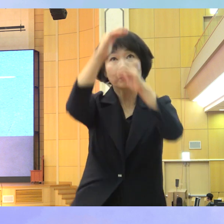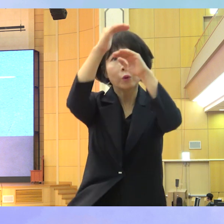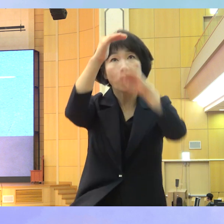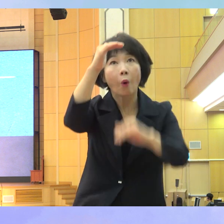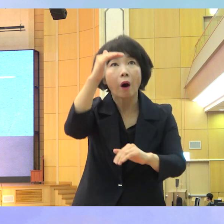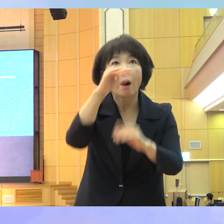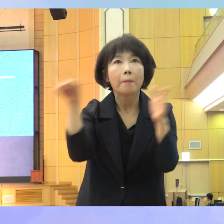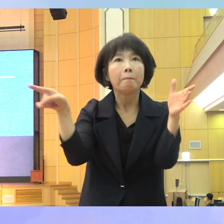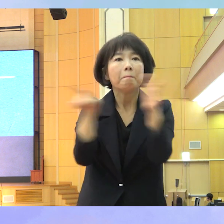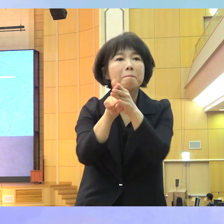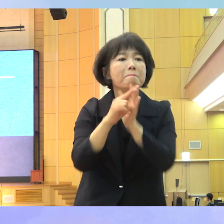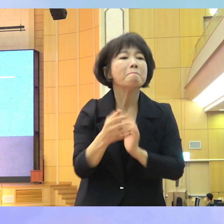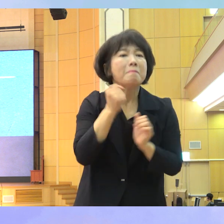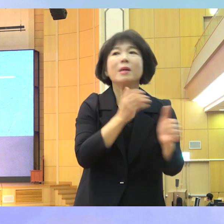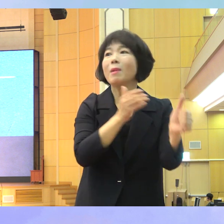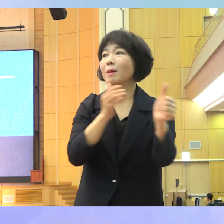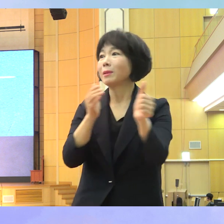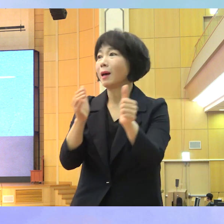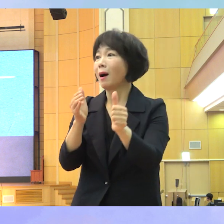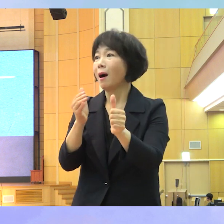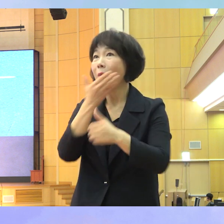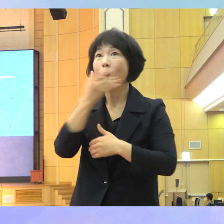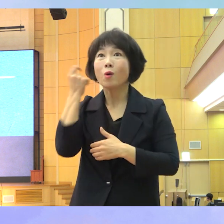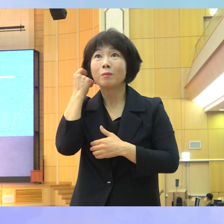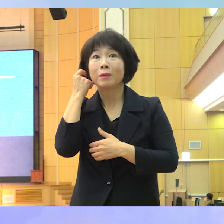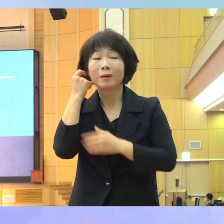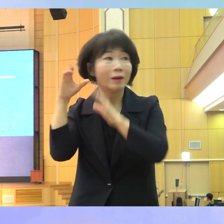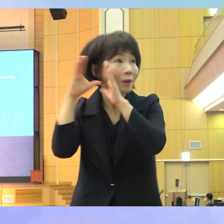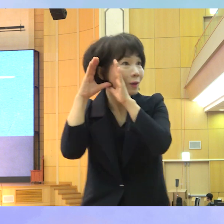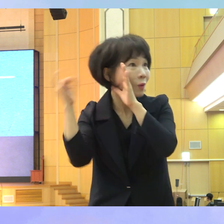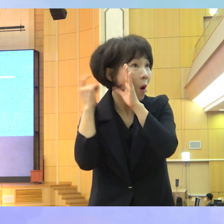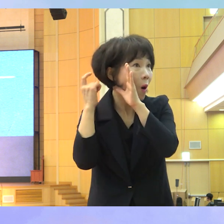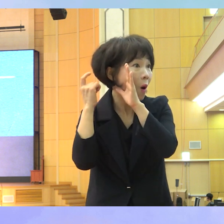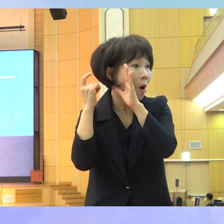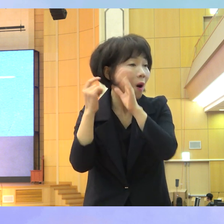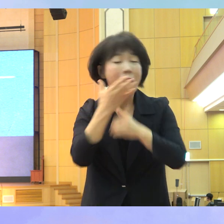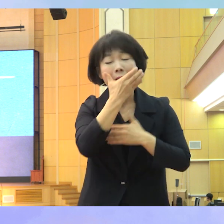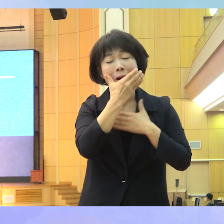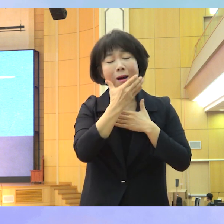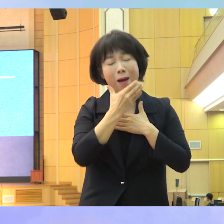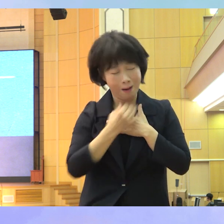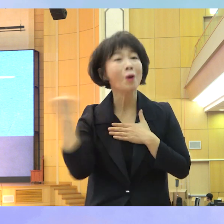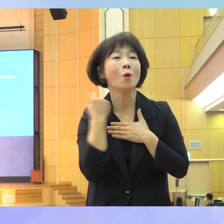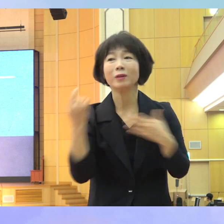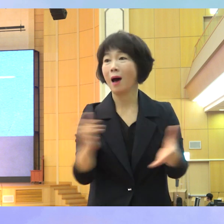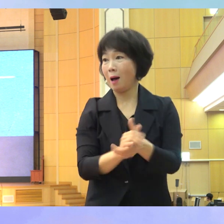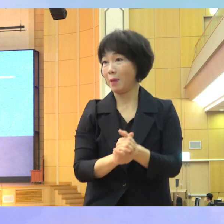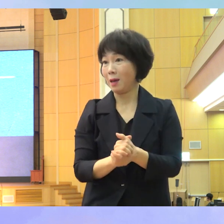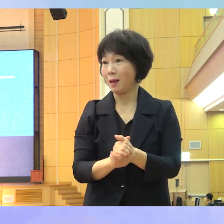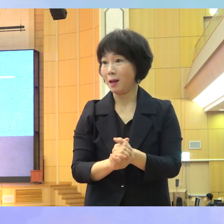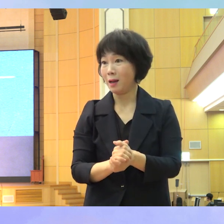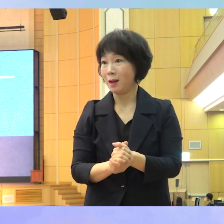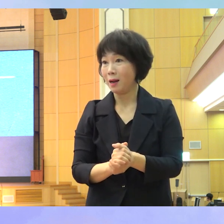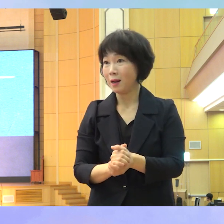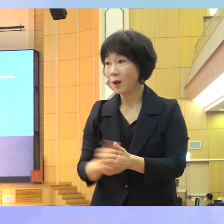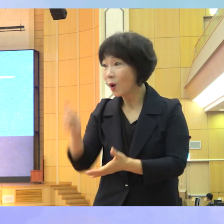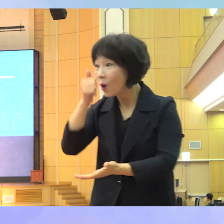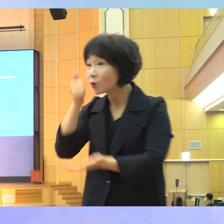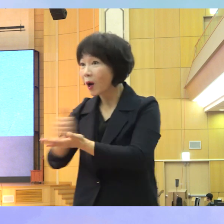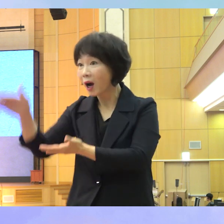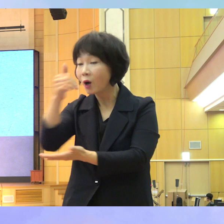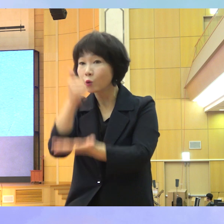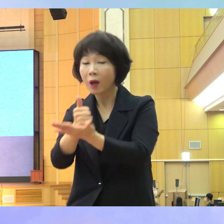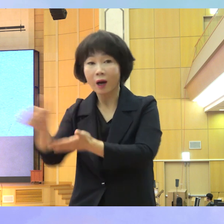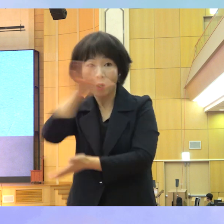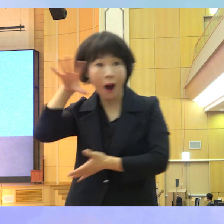축원합니다. 그러니까 안 행복할 수가 없어요. 죄가 나를 지배했듯이 하나님이 이제 지배하니까